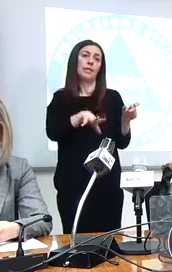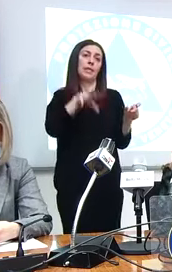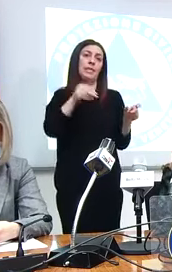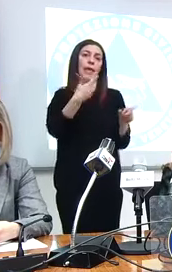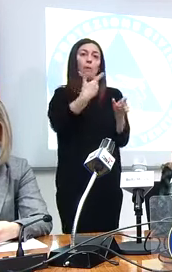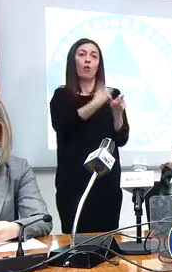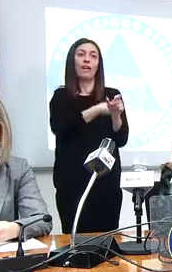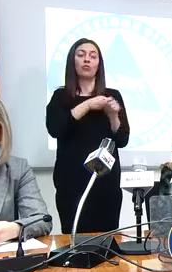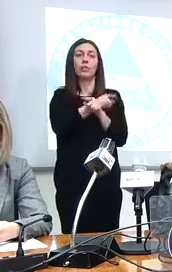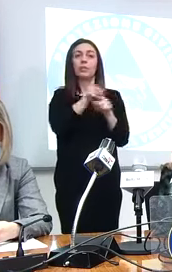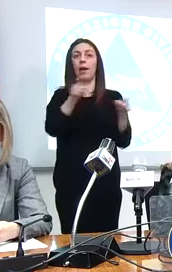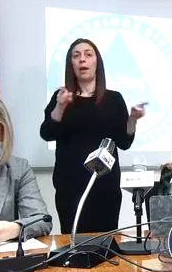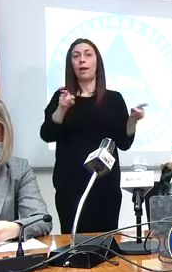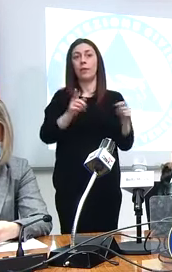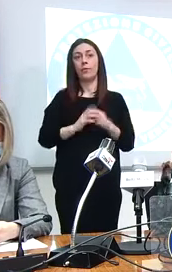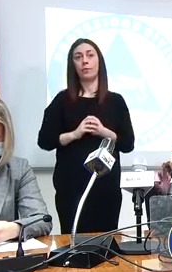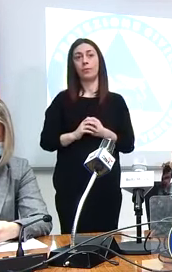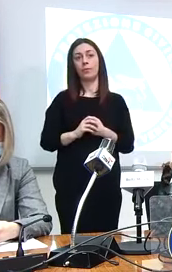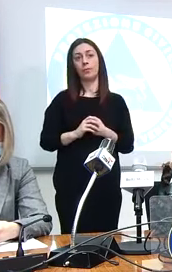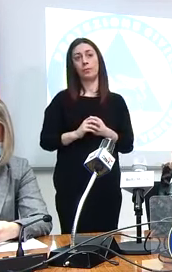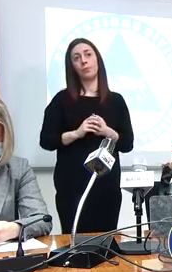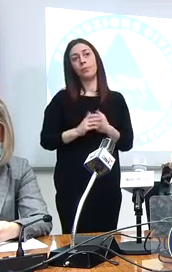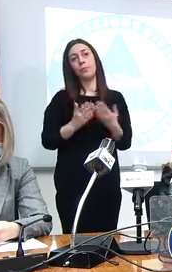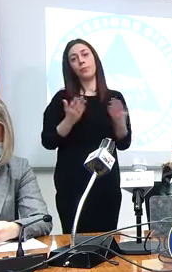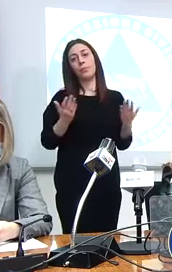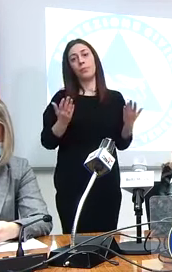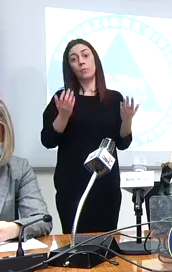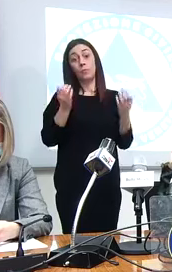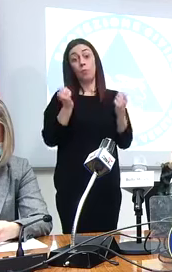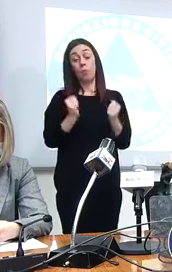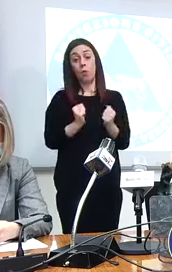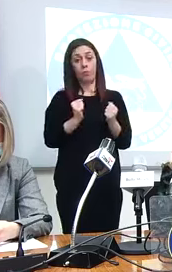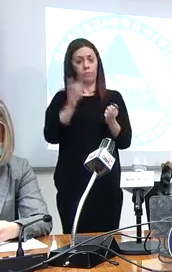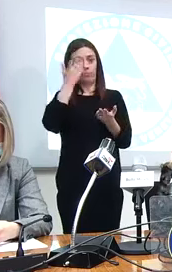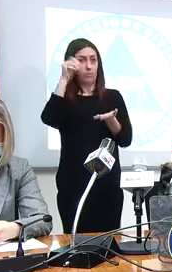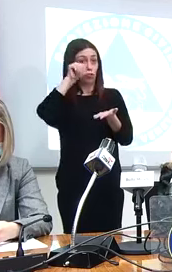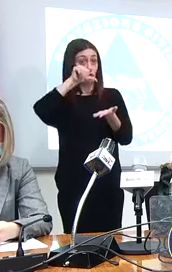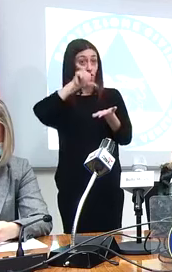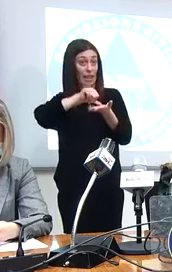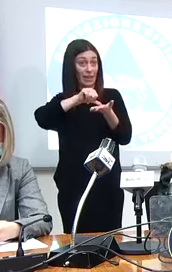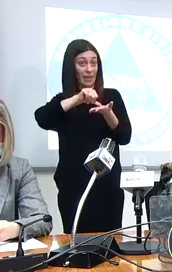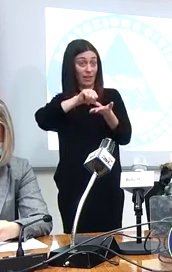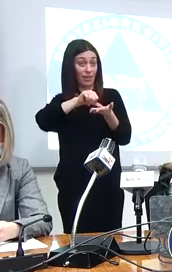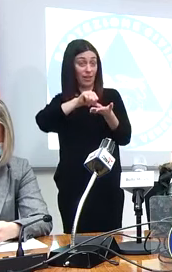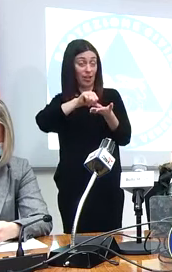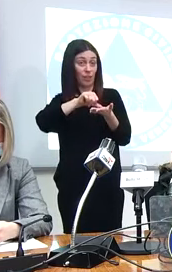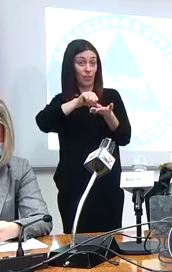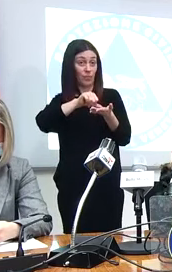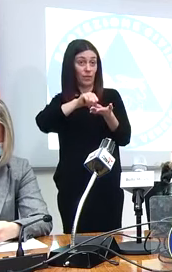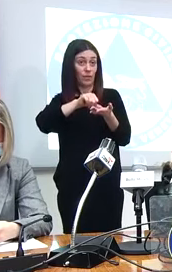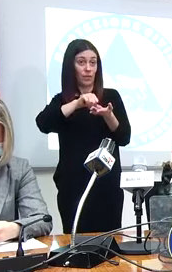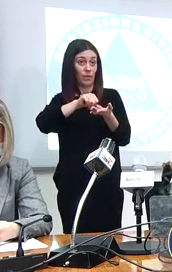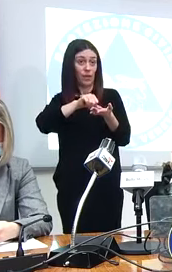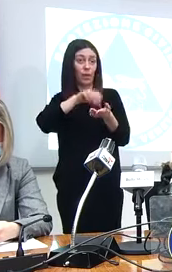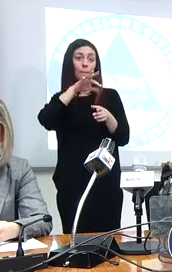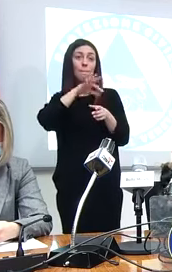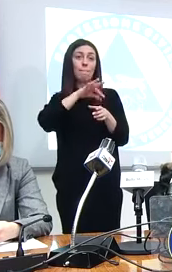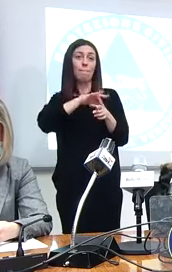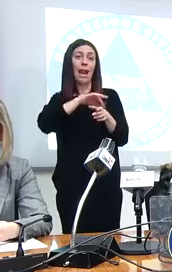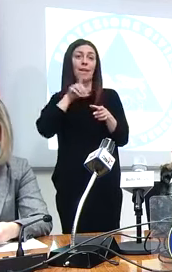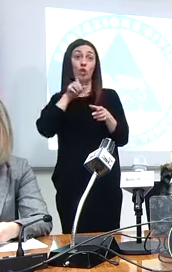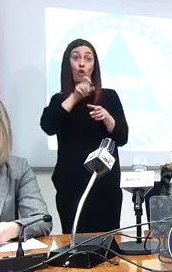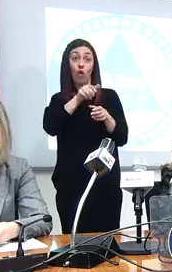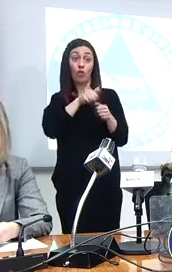dai dati che ci sono stati forniti, e quindi potremo fornire ai centri che seguono questi gruppi di pazienti via via che